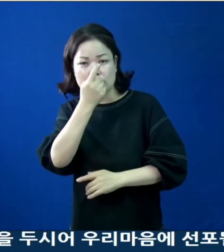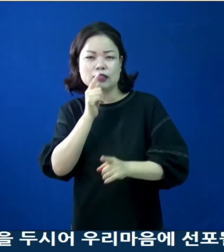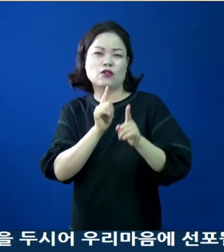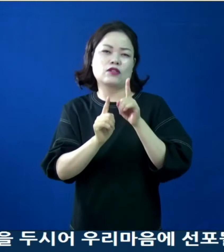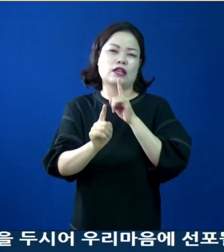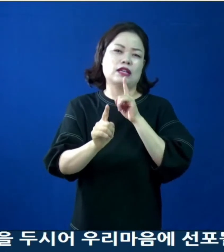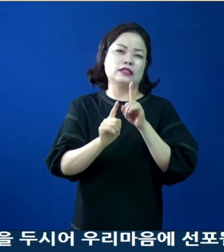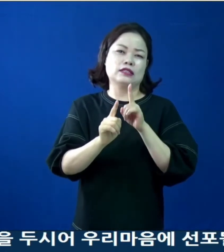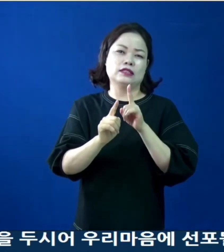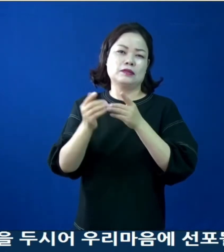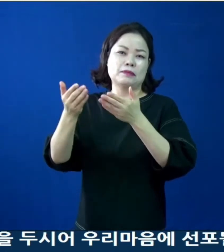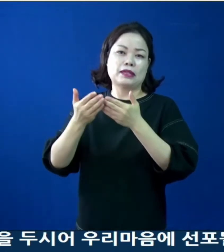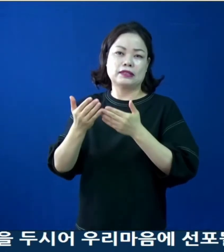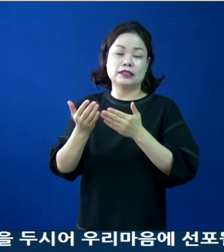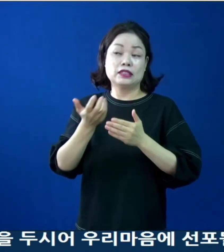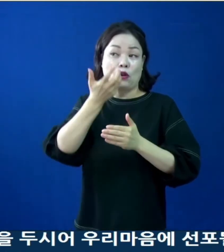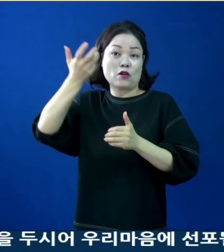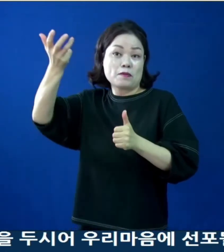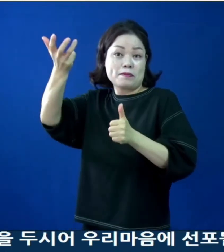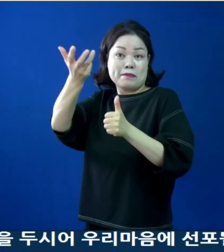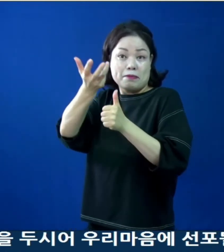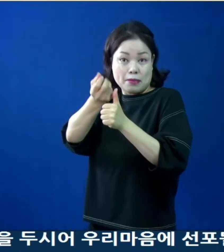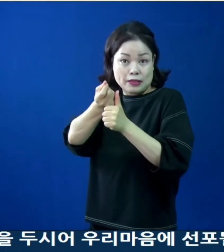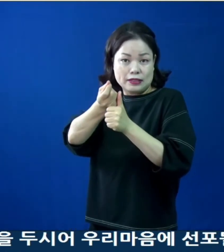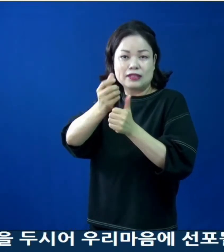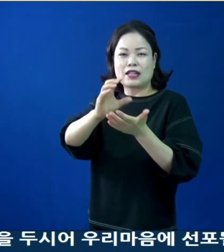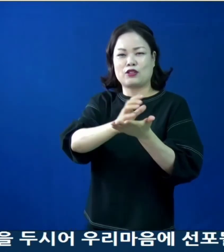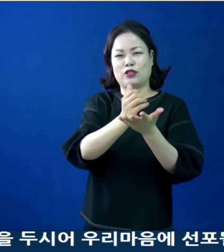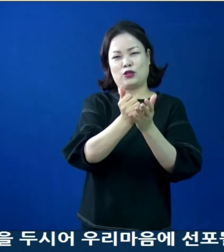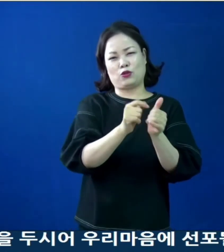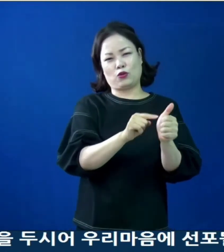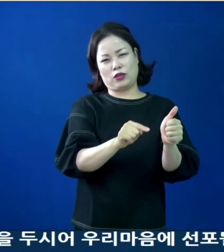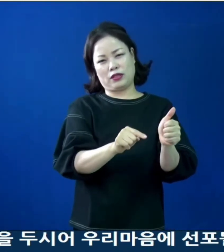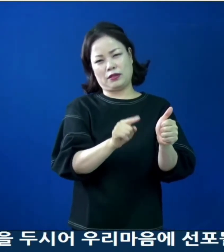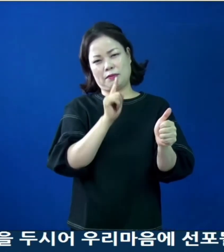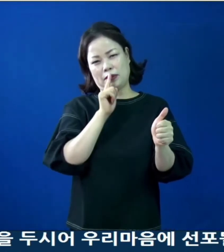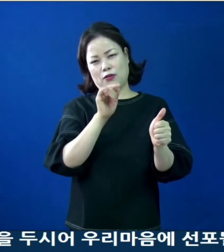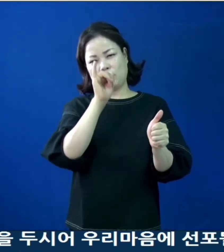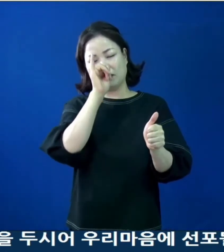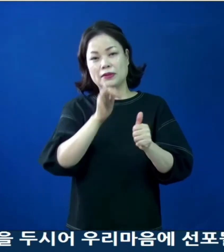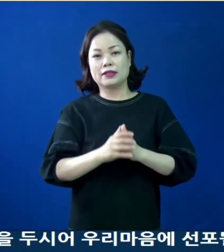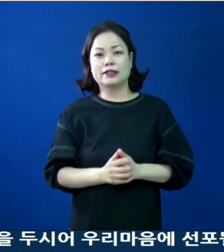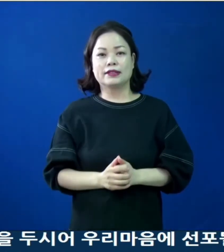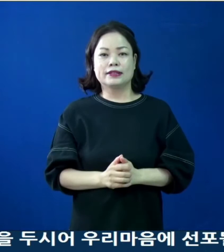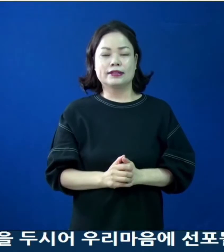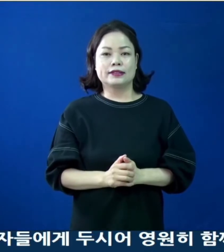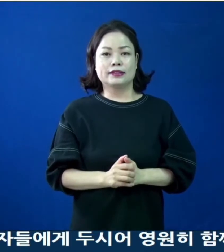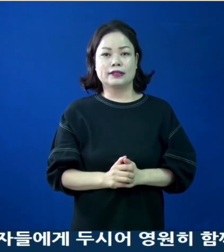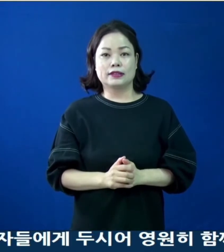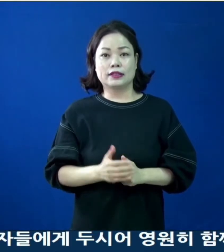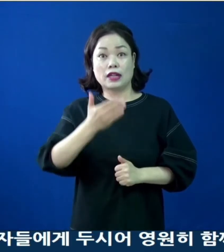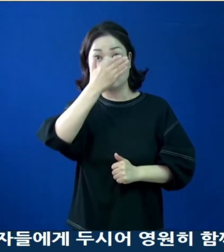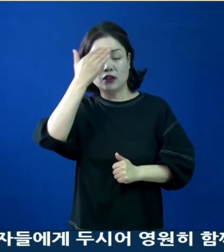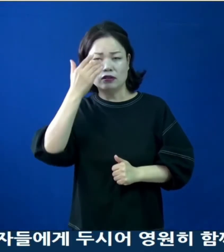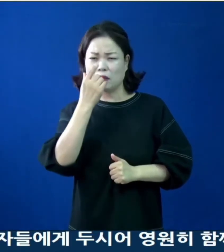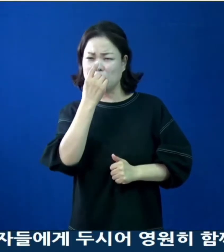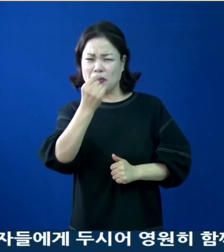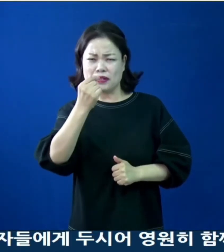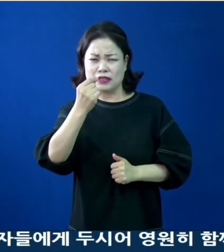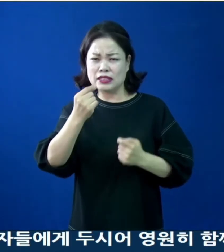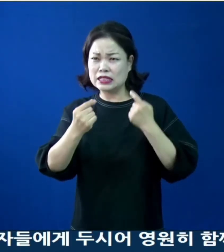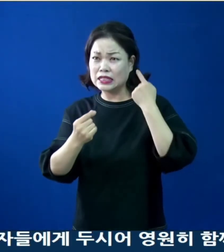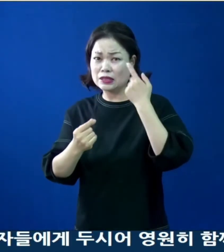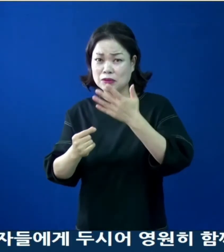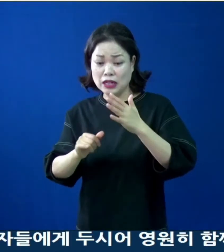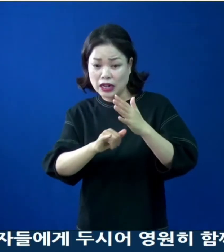받은 사람들이 그리스도인이라고 성경은 말하고 있습니다. 청년들이 날카롭게 질문하는데,